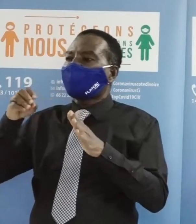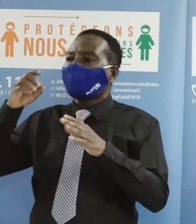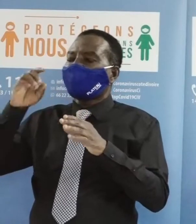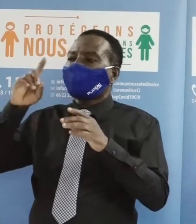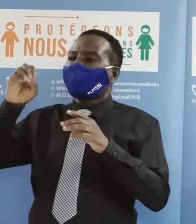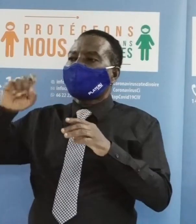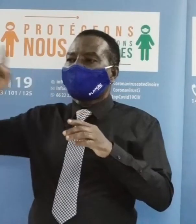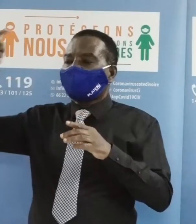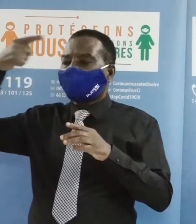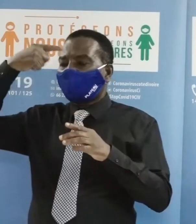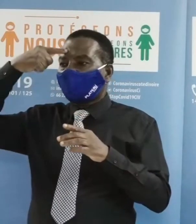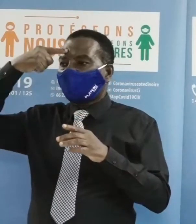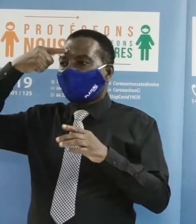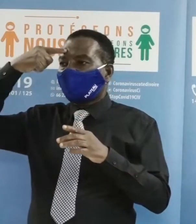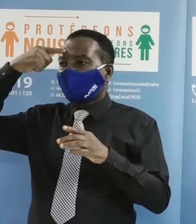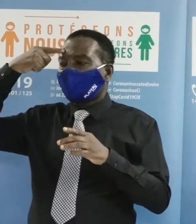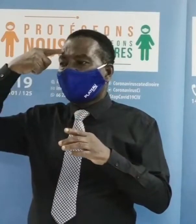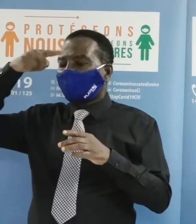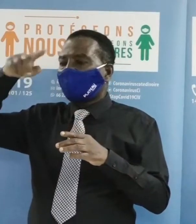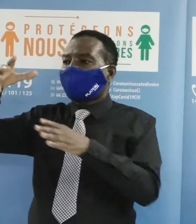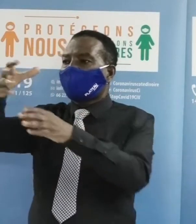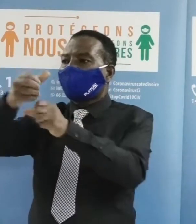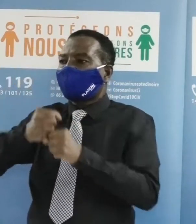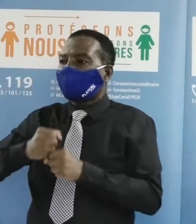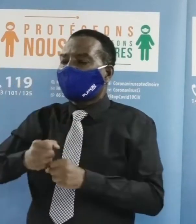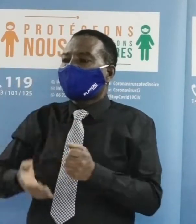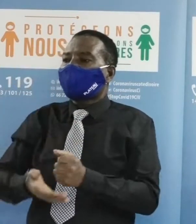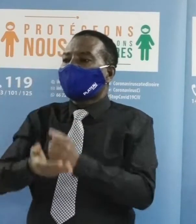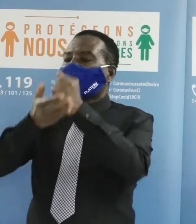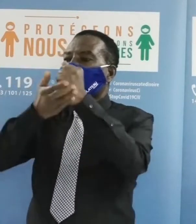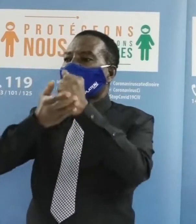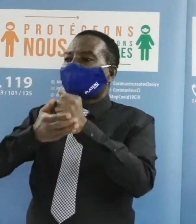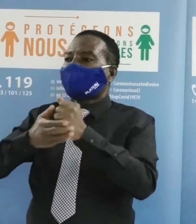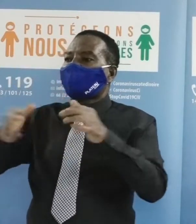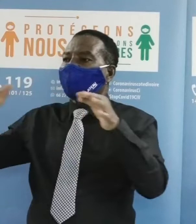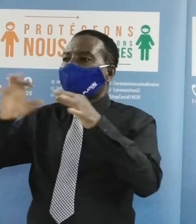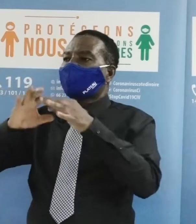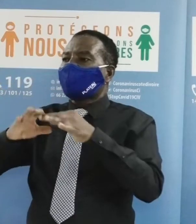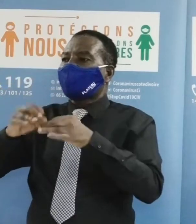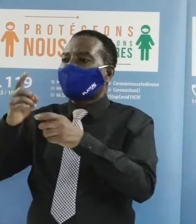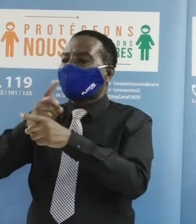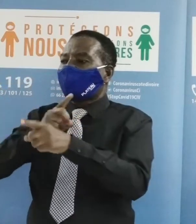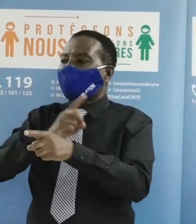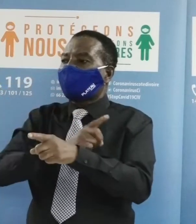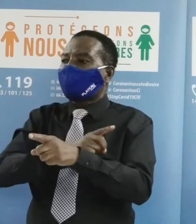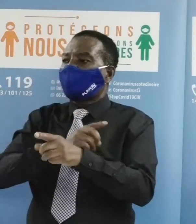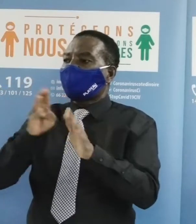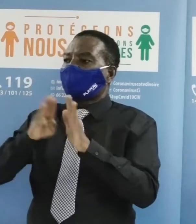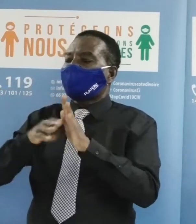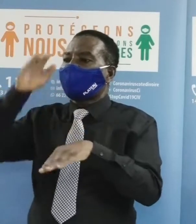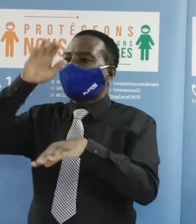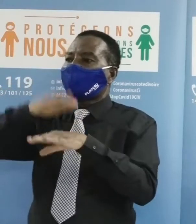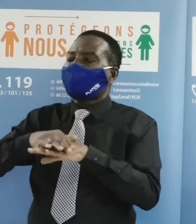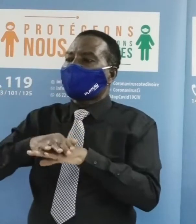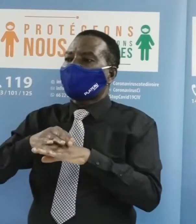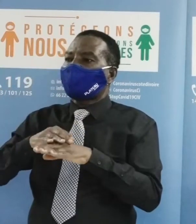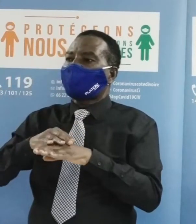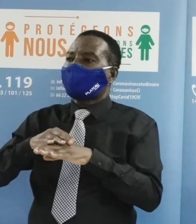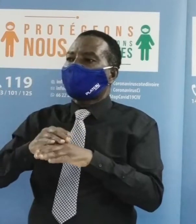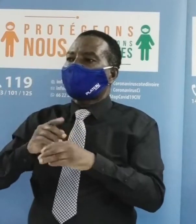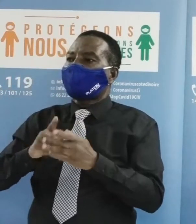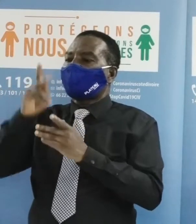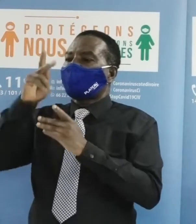gouvernement afin de recevoir de l'aide des partenaires au développement sur le plan sécuritaire